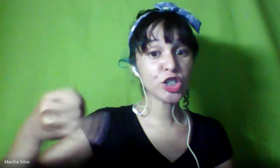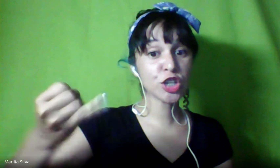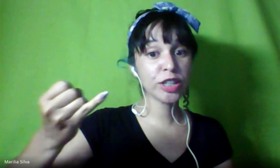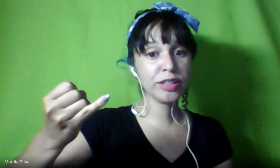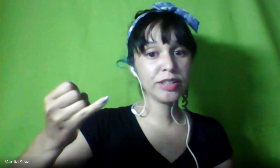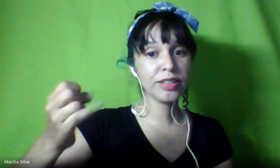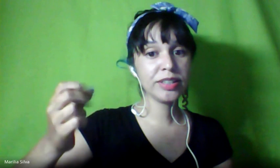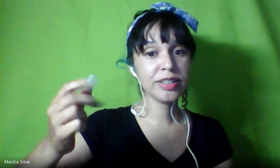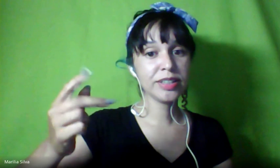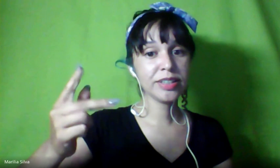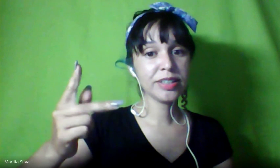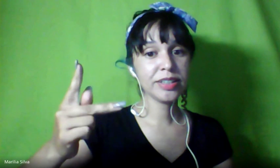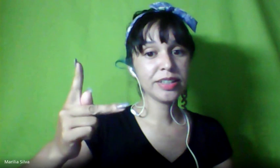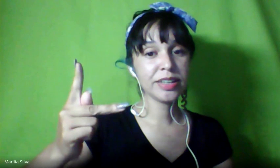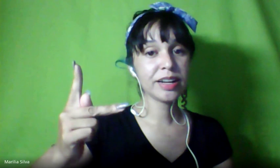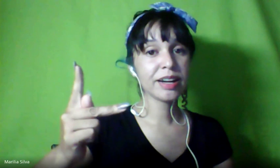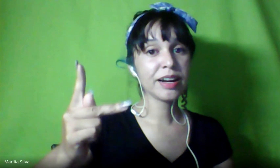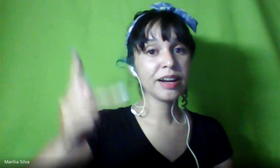J,